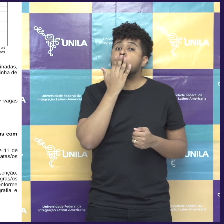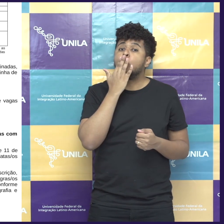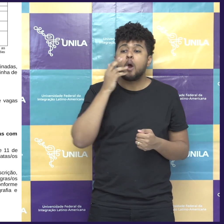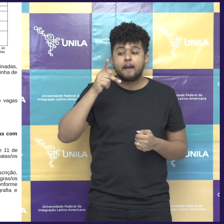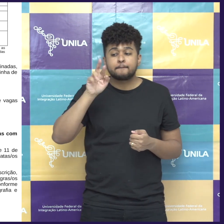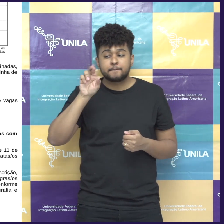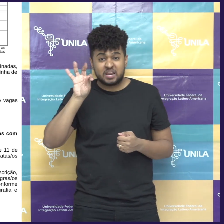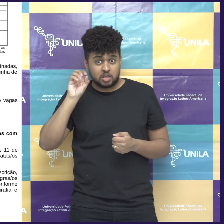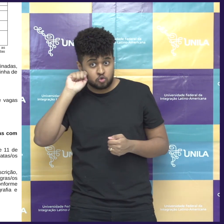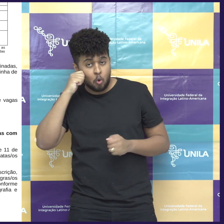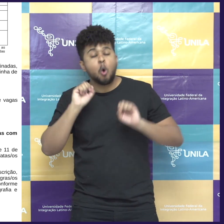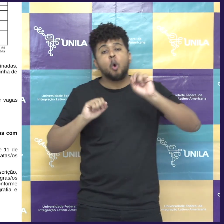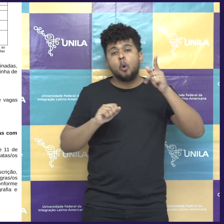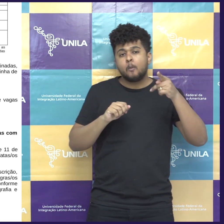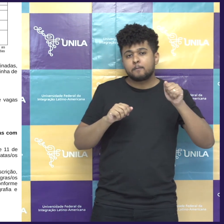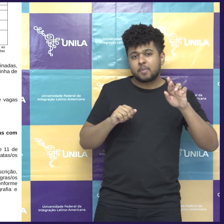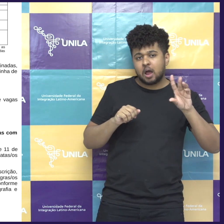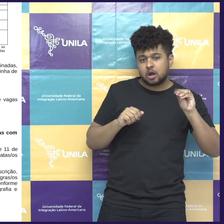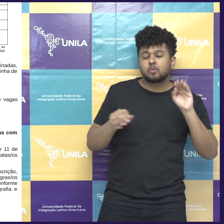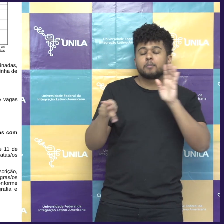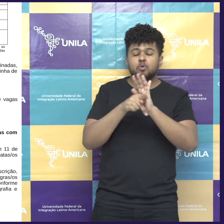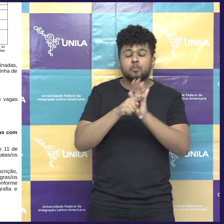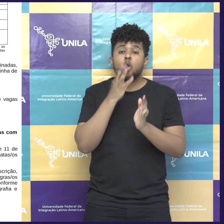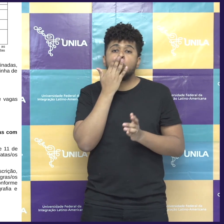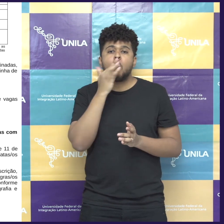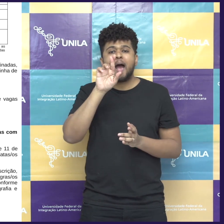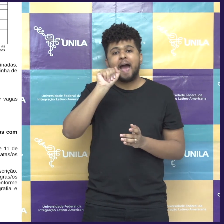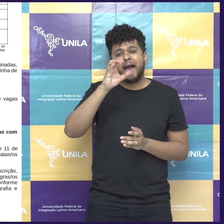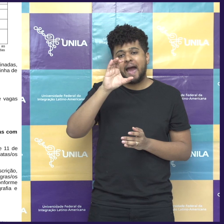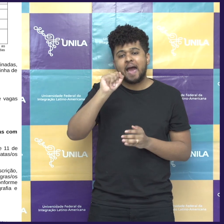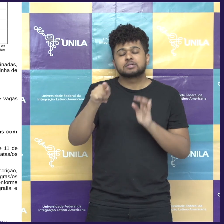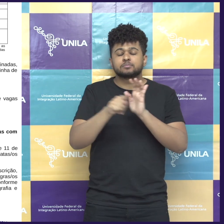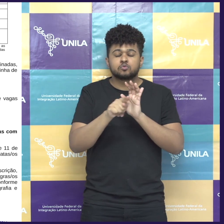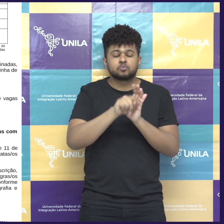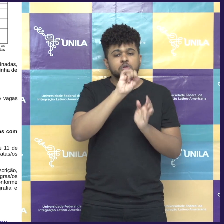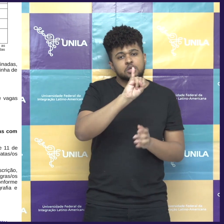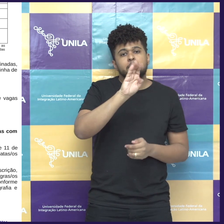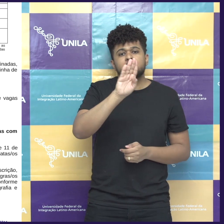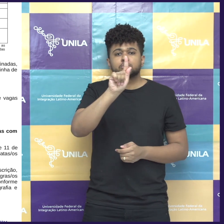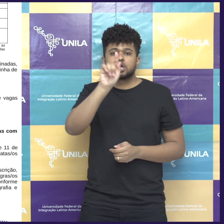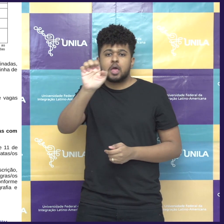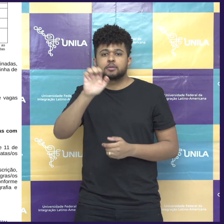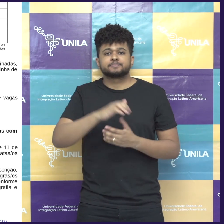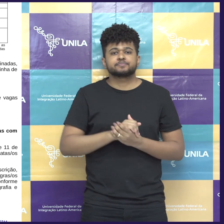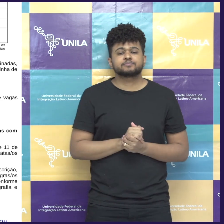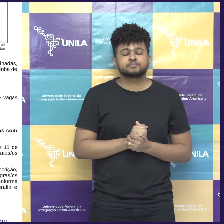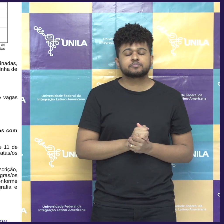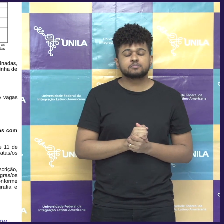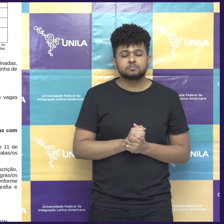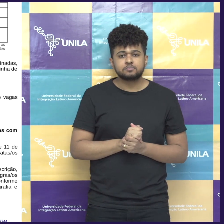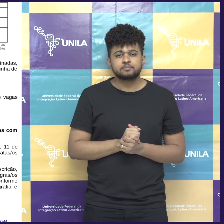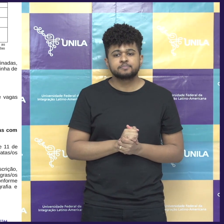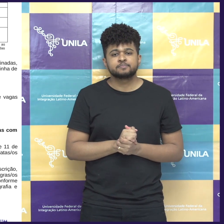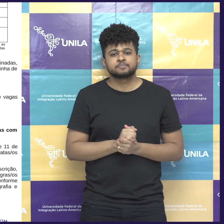ou parda, conforme quesito de cor ou raça, utilizado pela Fundação Instituto Brasileiro de Geografia e